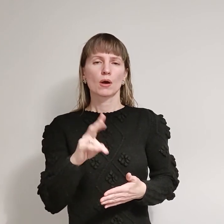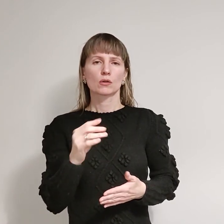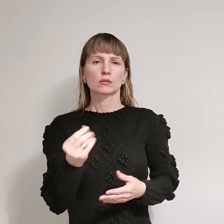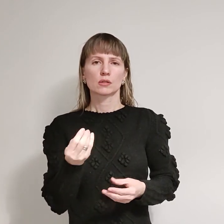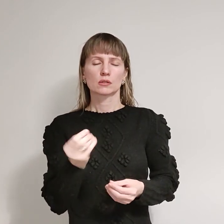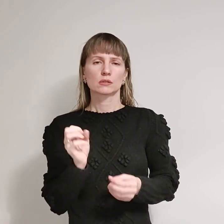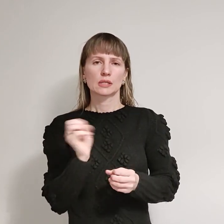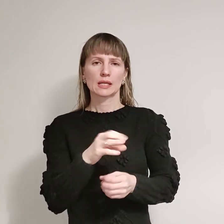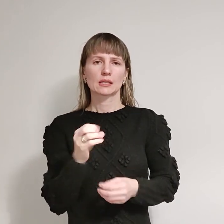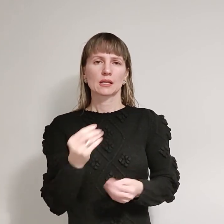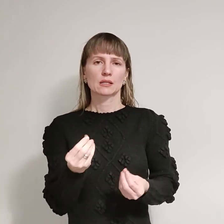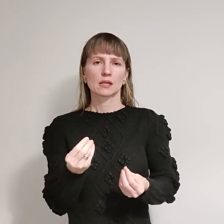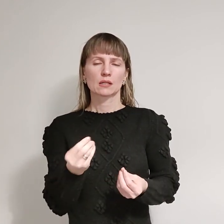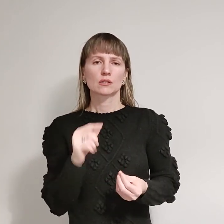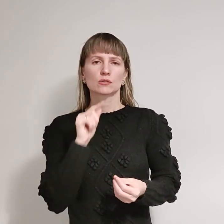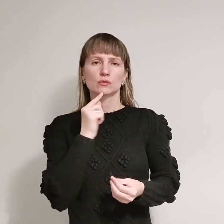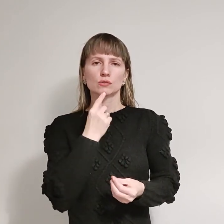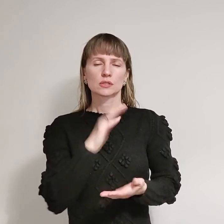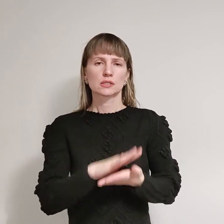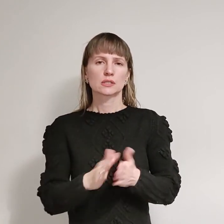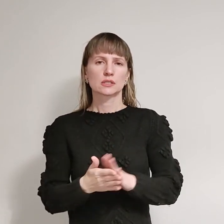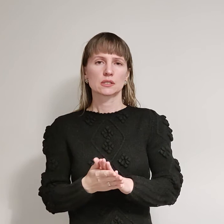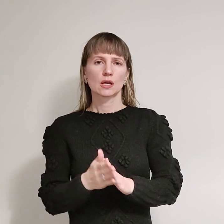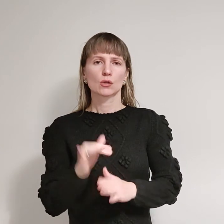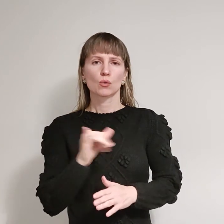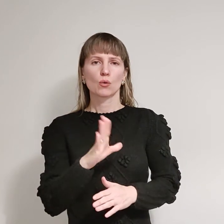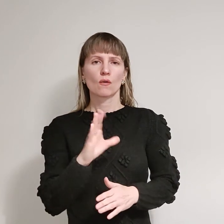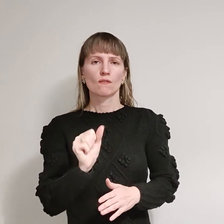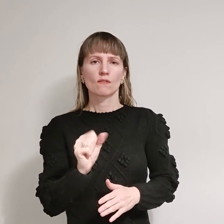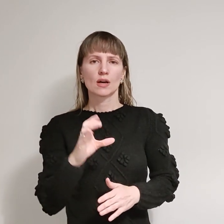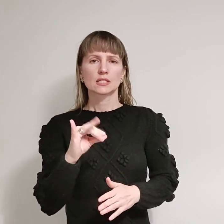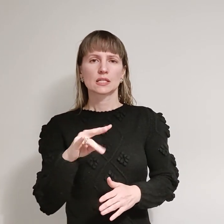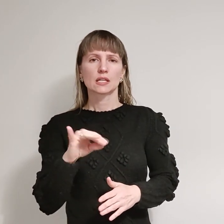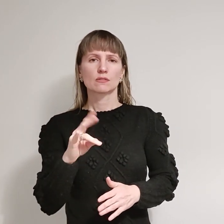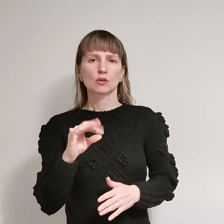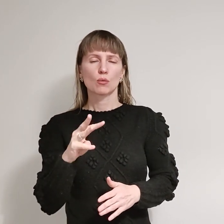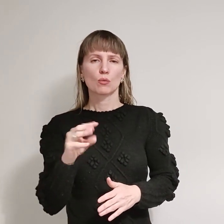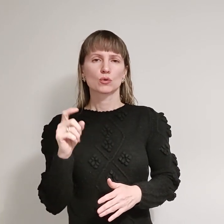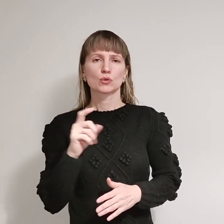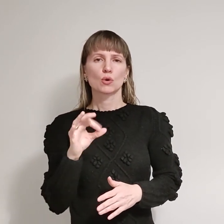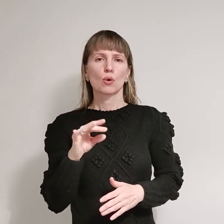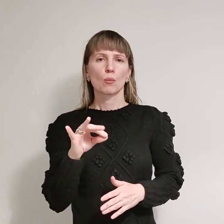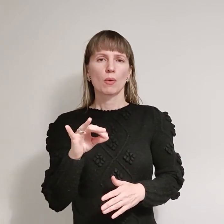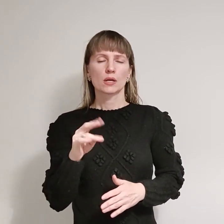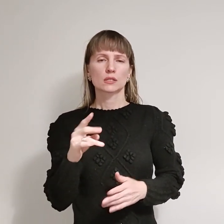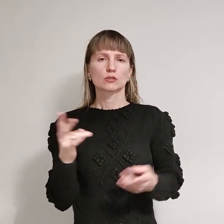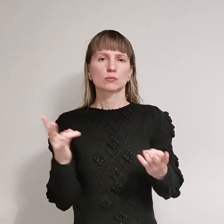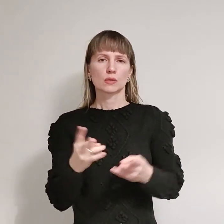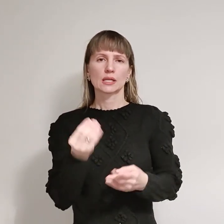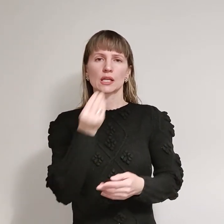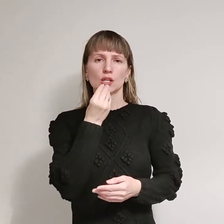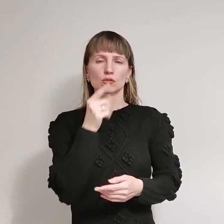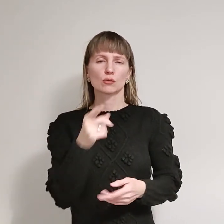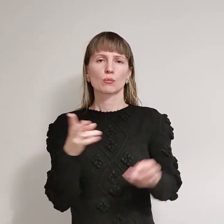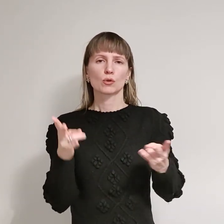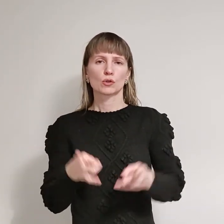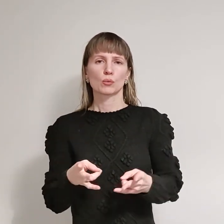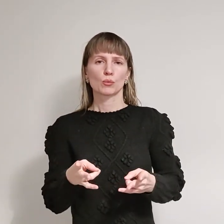про скрутний стан в Васильівському зоопарці, що їм потребують, вони потребують їжу, вони